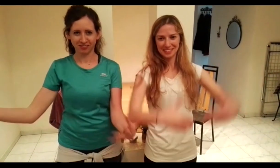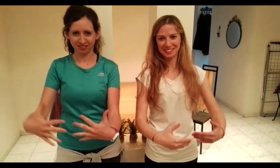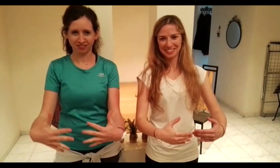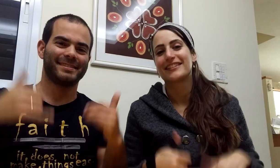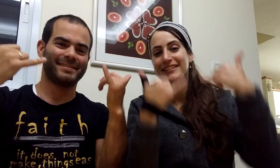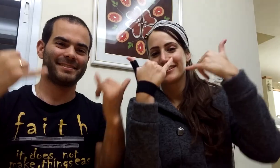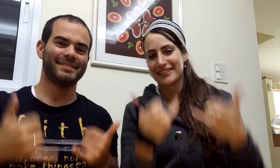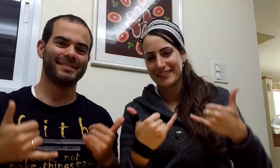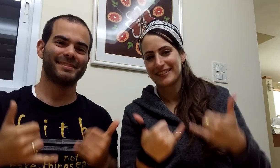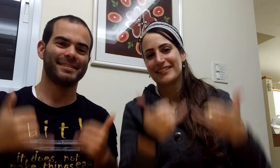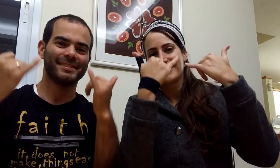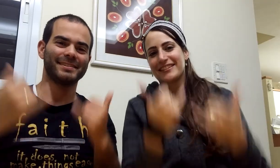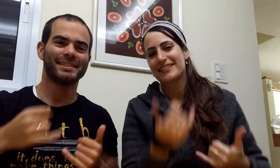השכונה אבל היום